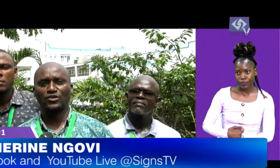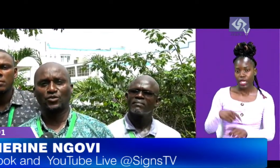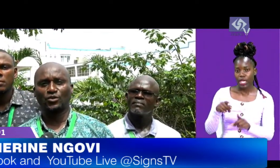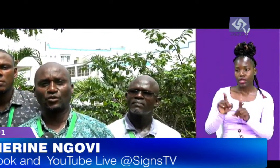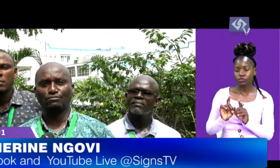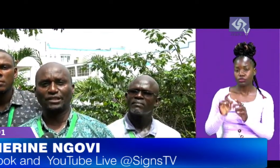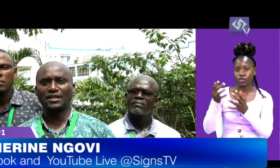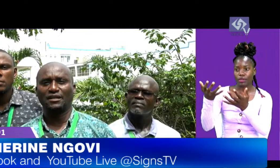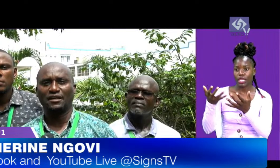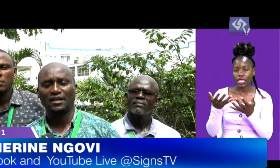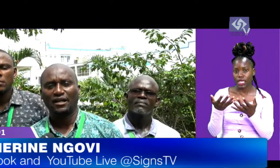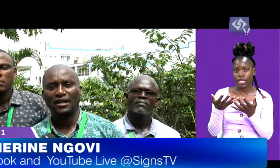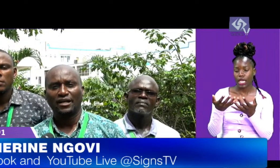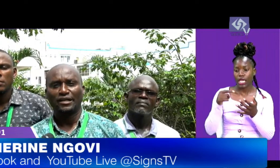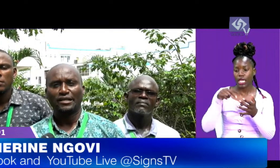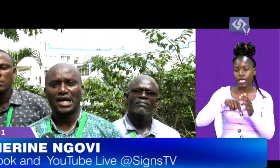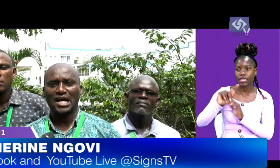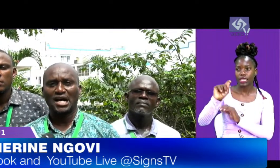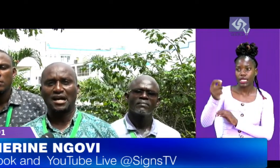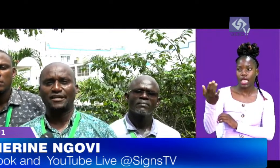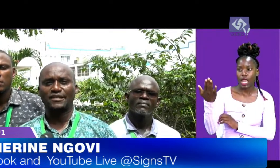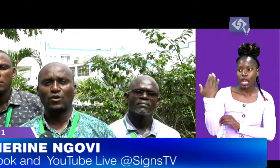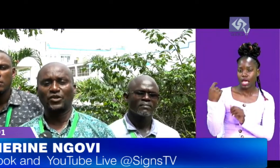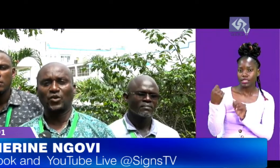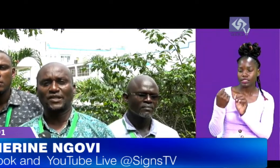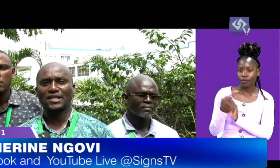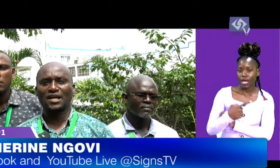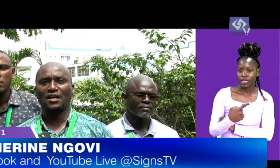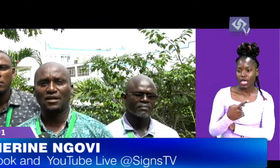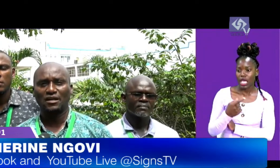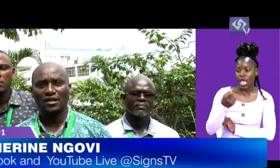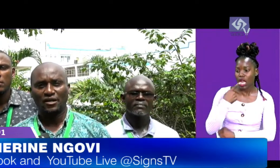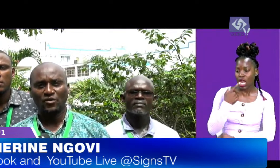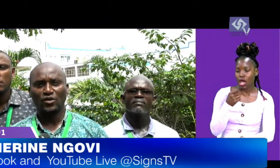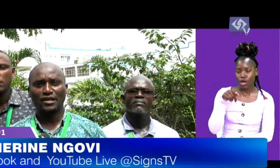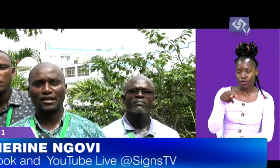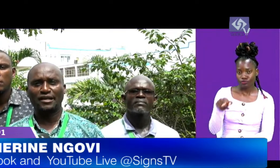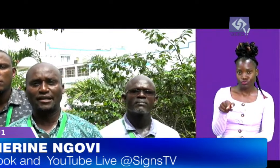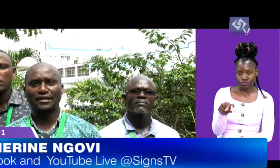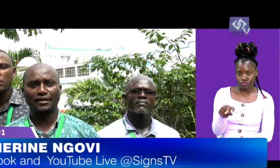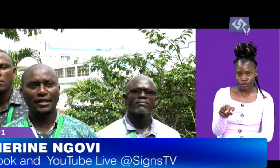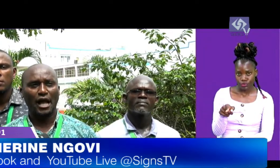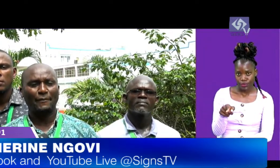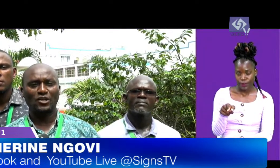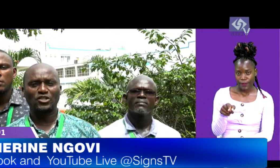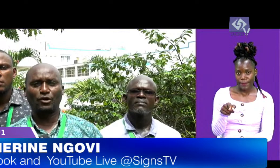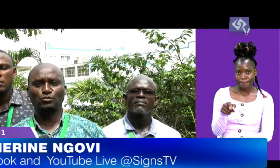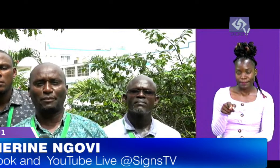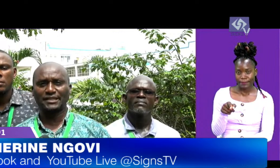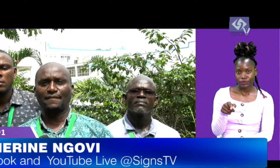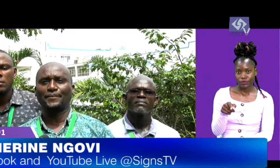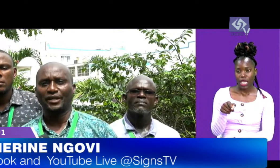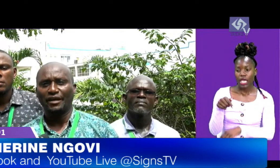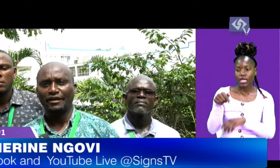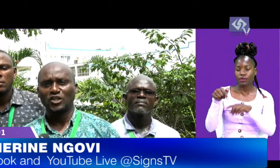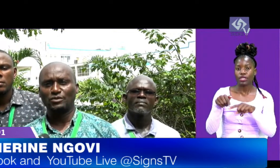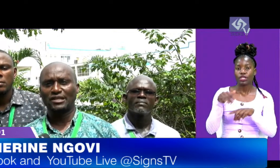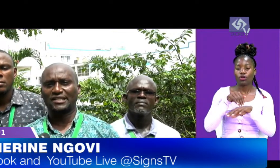mwezi uliopita, na dawa hiyo hasa kulingana na yale maelezo ambayo tumepata inatumika